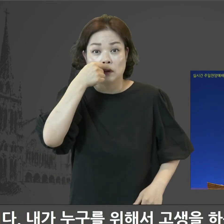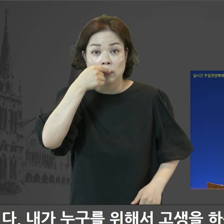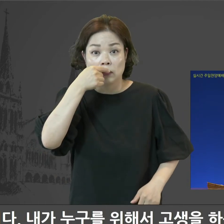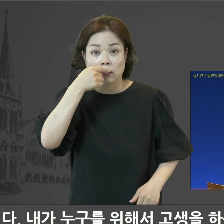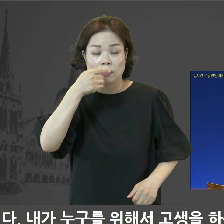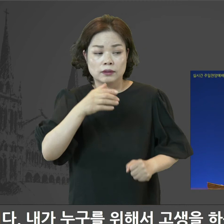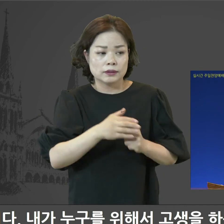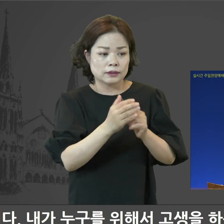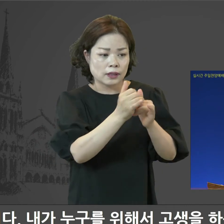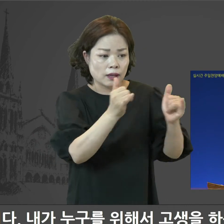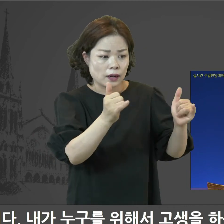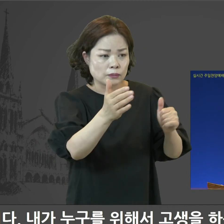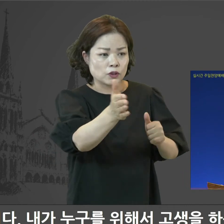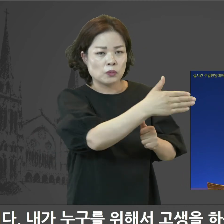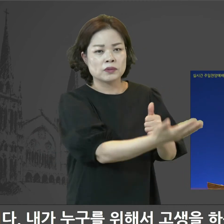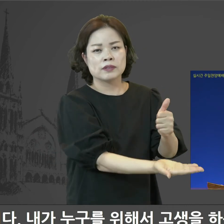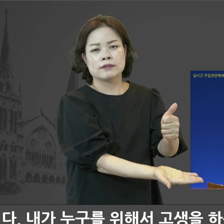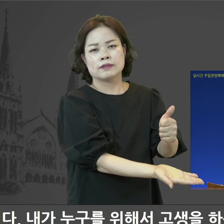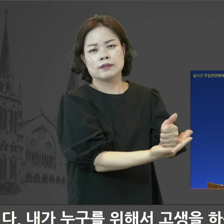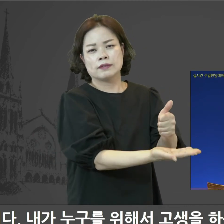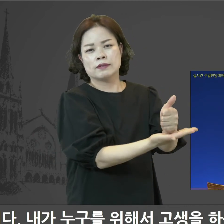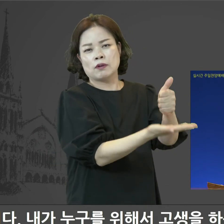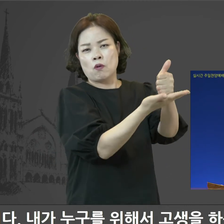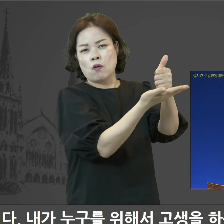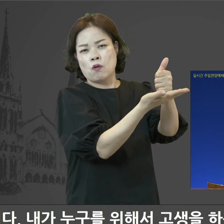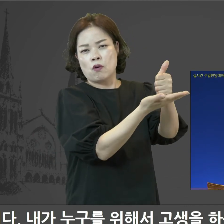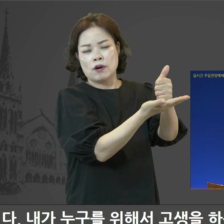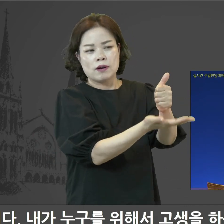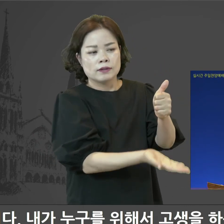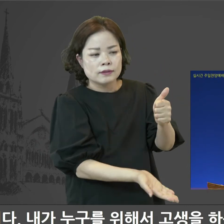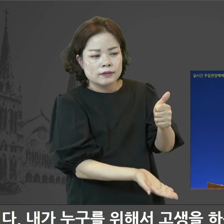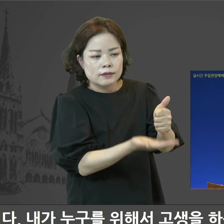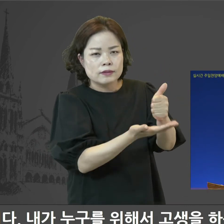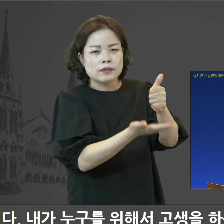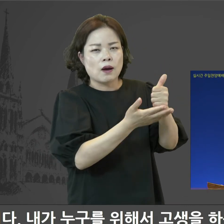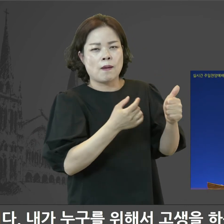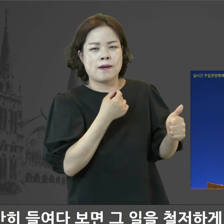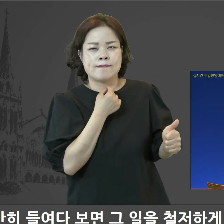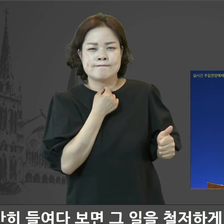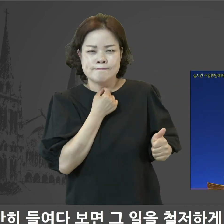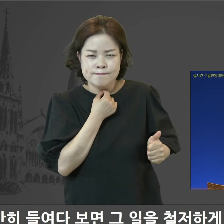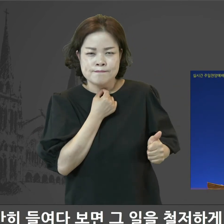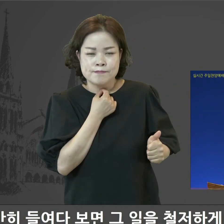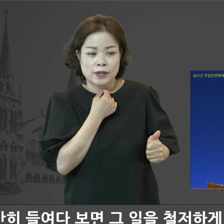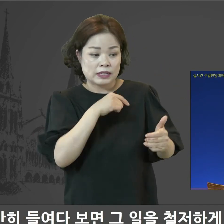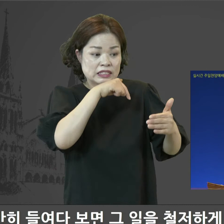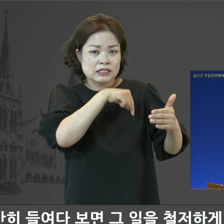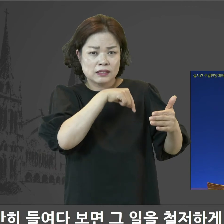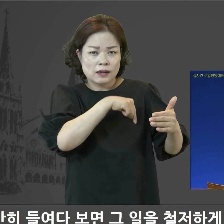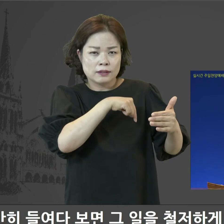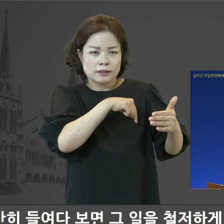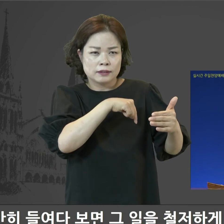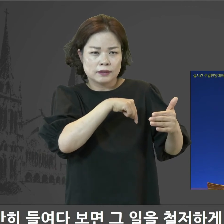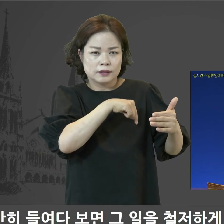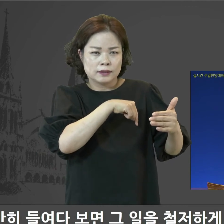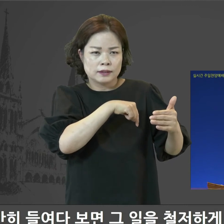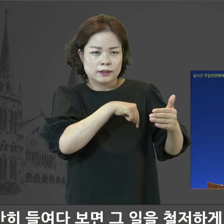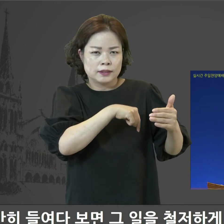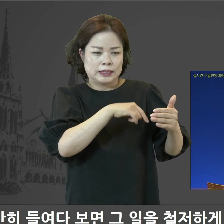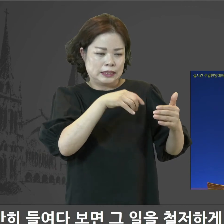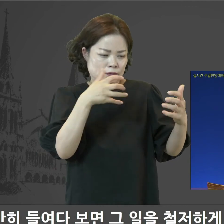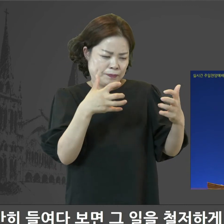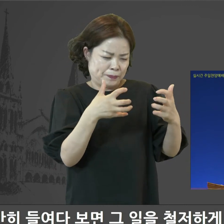함으로써 사람들로부터 인정을 받고 칭찬을 받고 싶은 욕구가 그 안에 뿌리 깊게